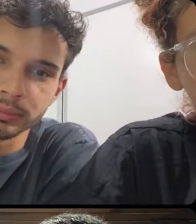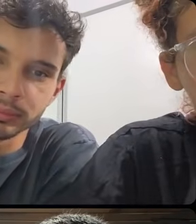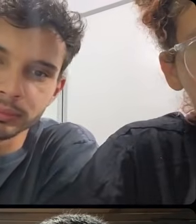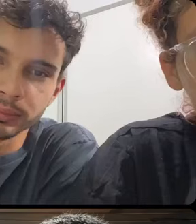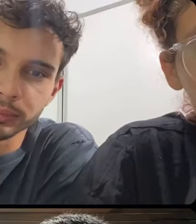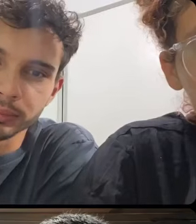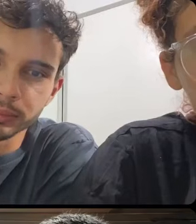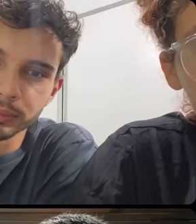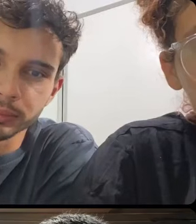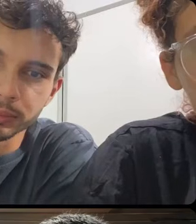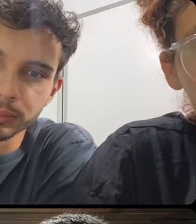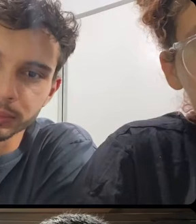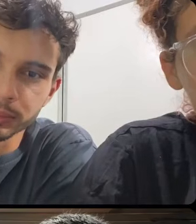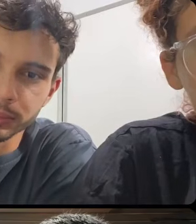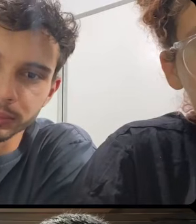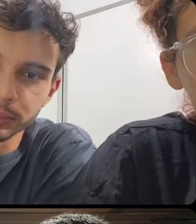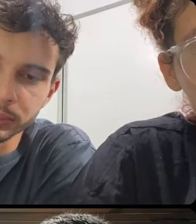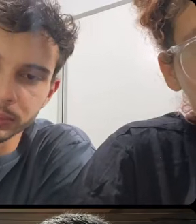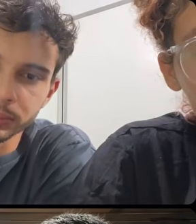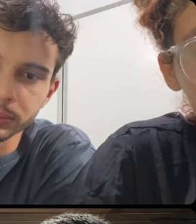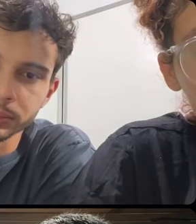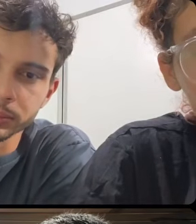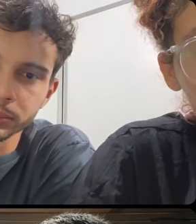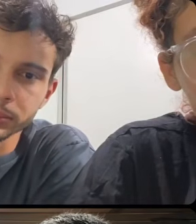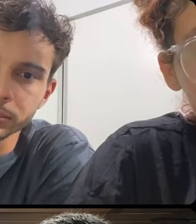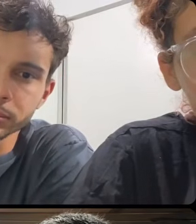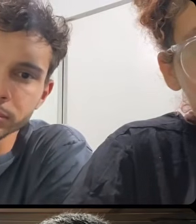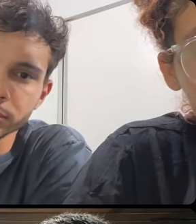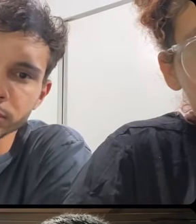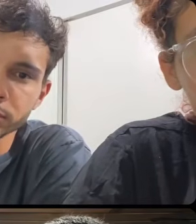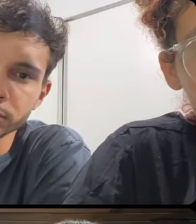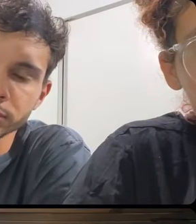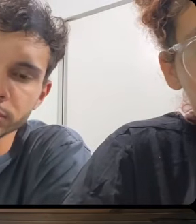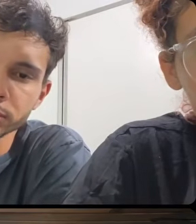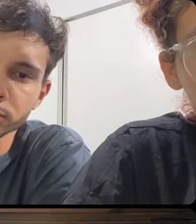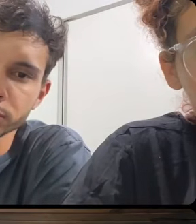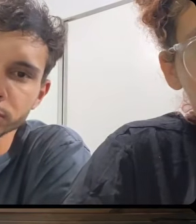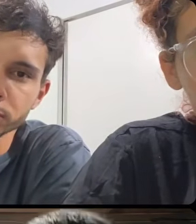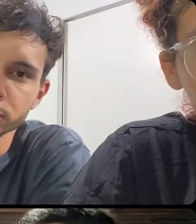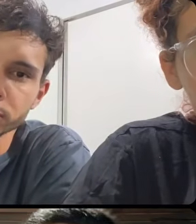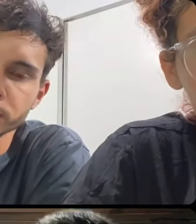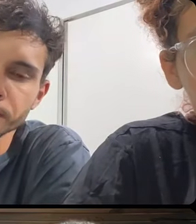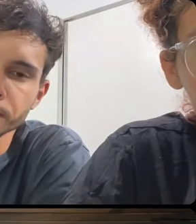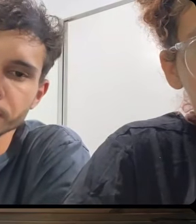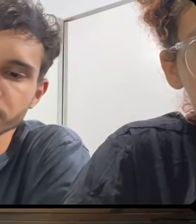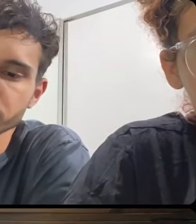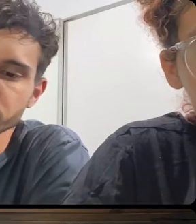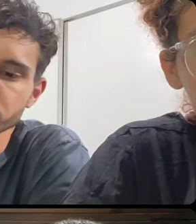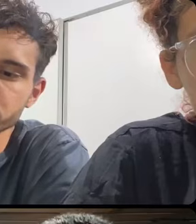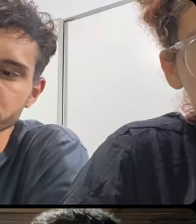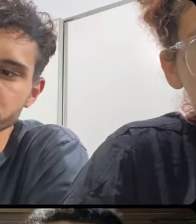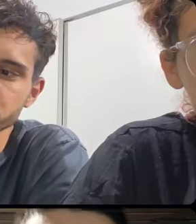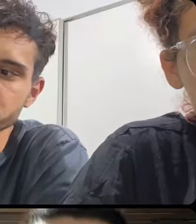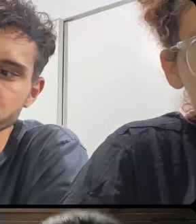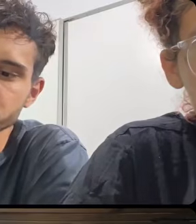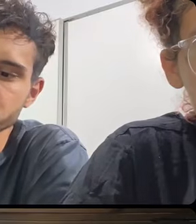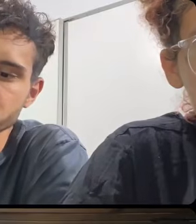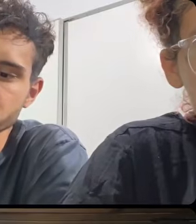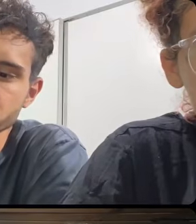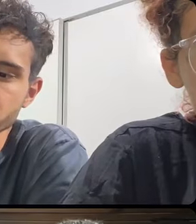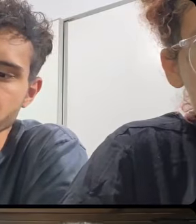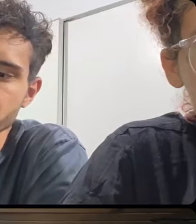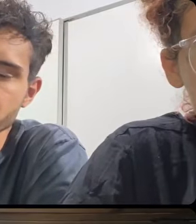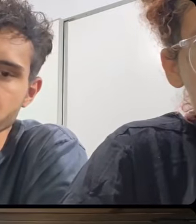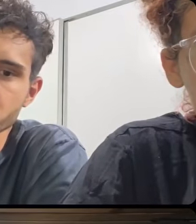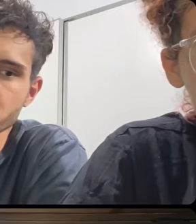Então, só queria perguntar para vocês, vamos ver mais uma perguntinha. Quais desafios vocês já enfrentaram no